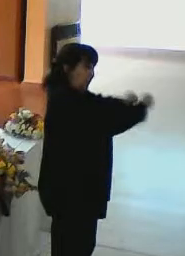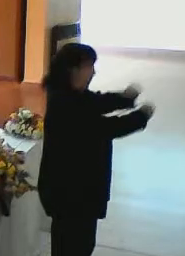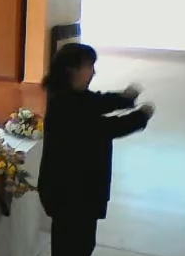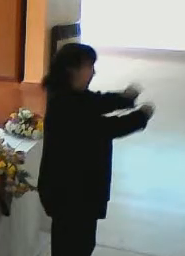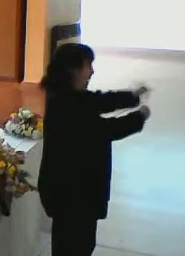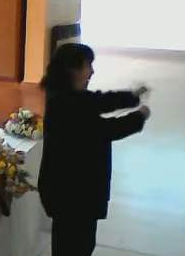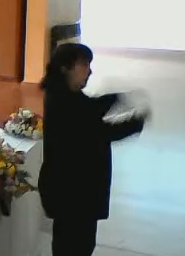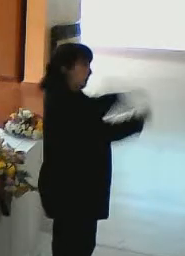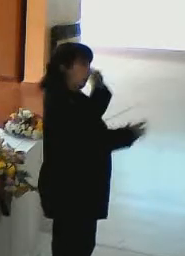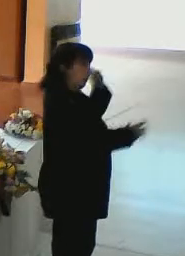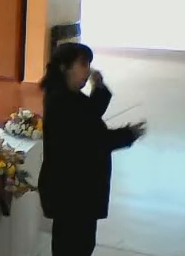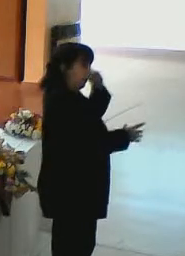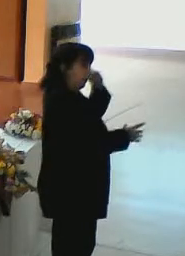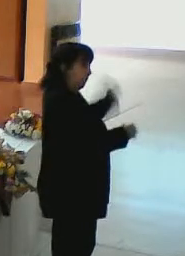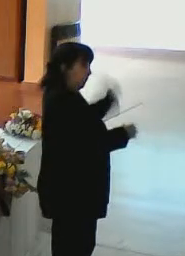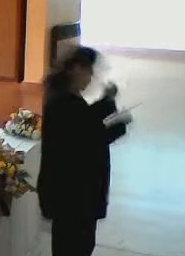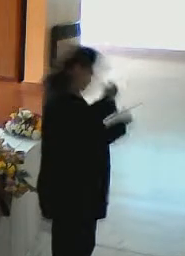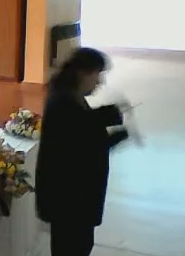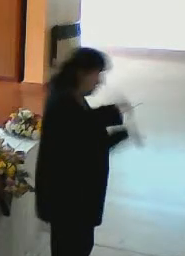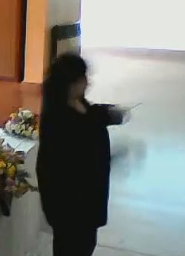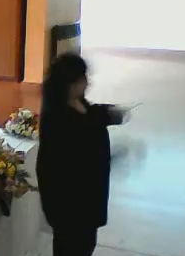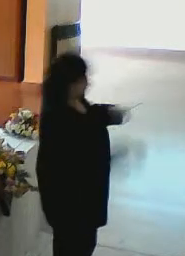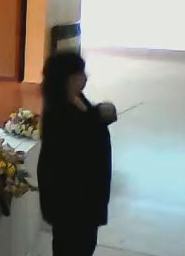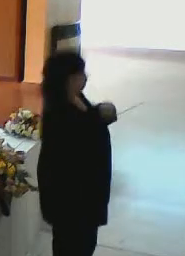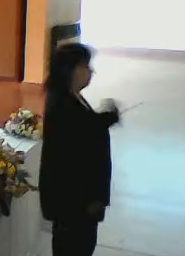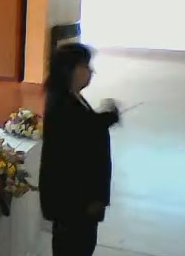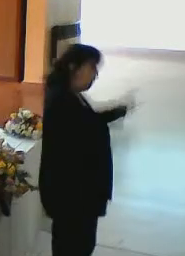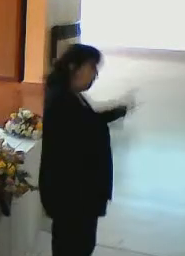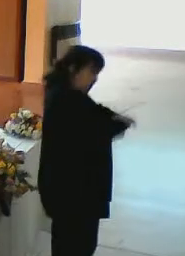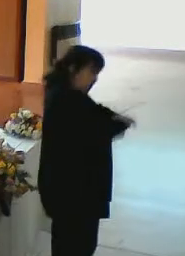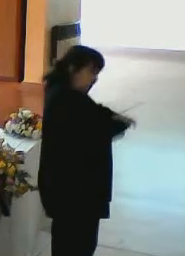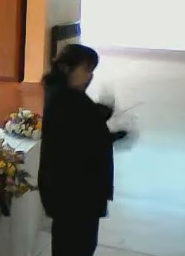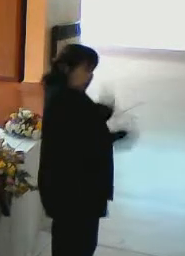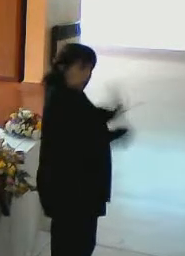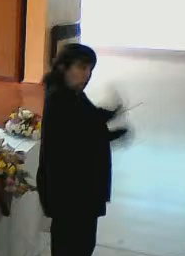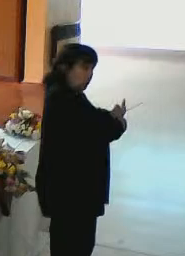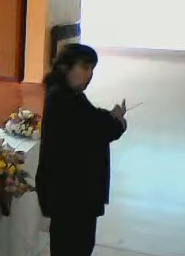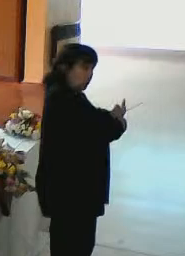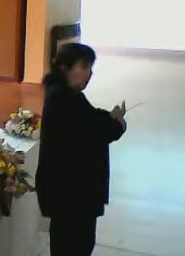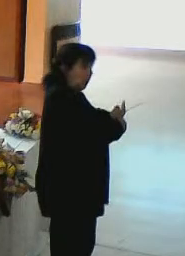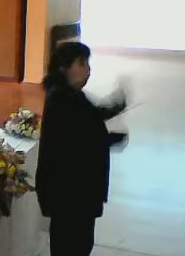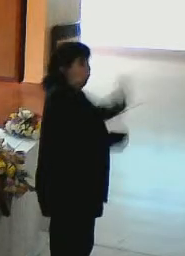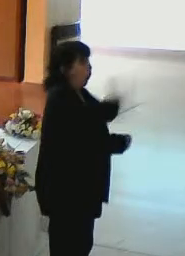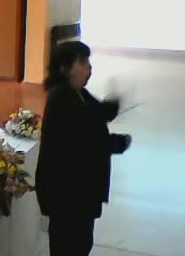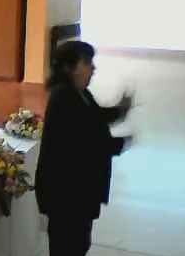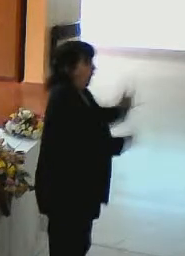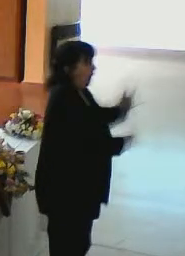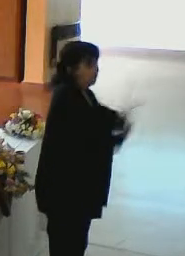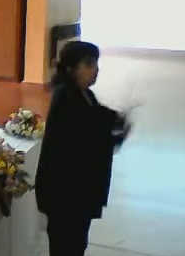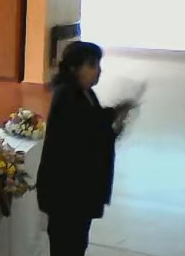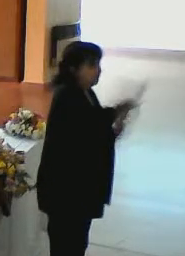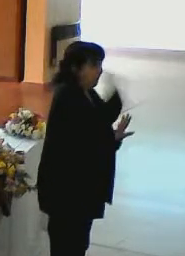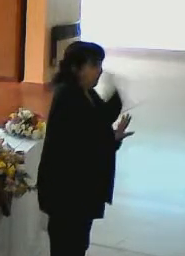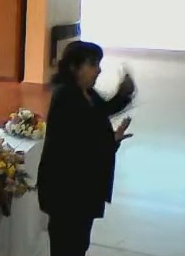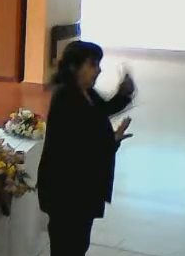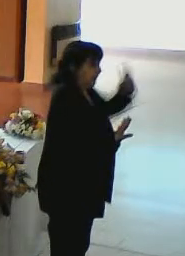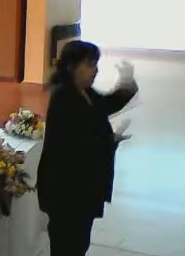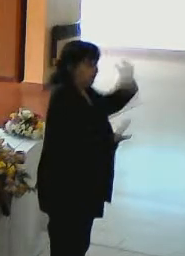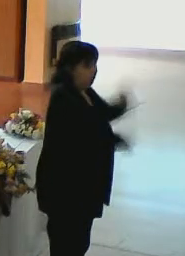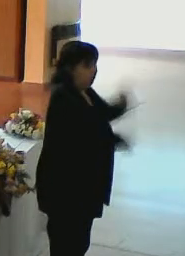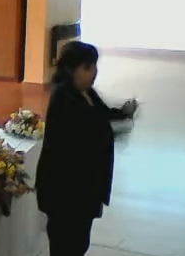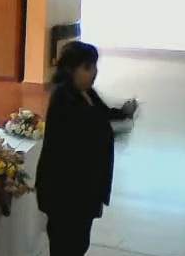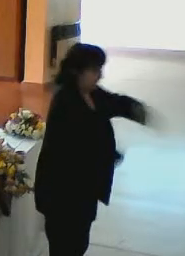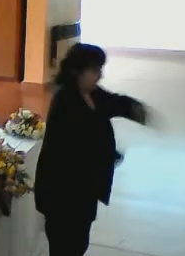siempre pensando que si el niño no sostuvo la cabeza, que si el niño no se sentó, y obviamente que al año y a los 15 meses no va a